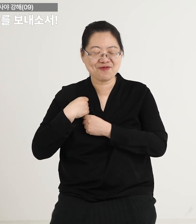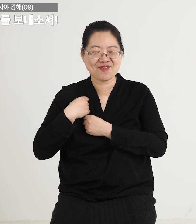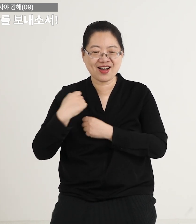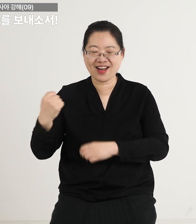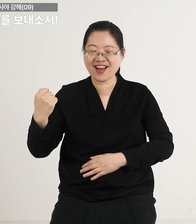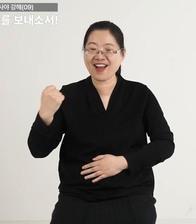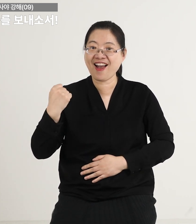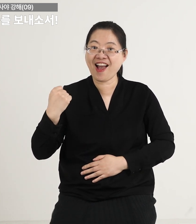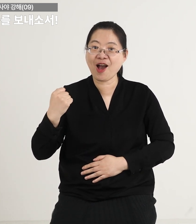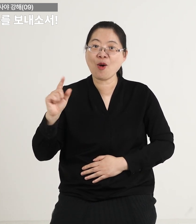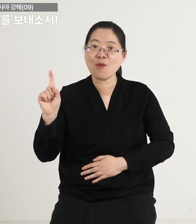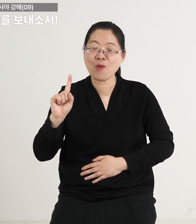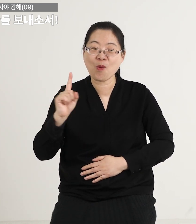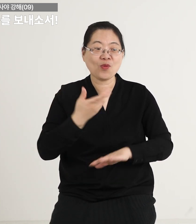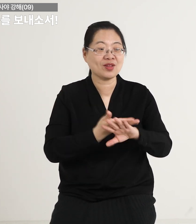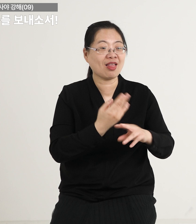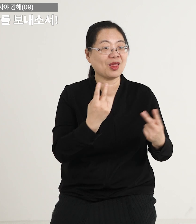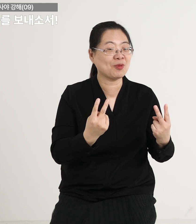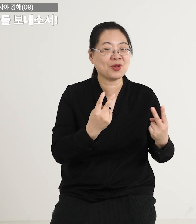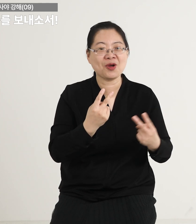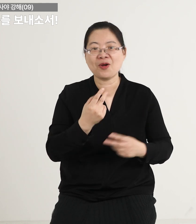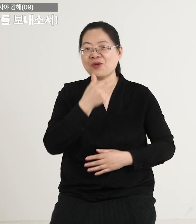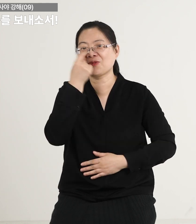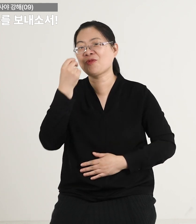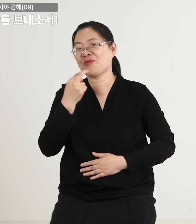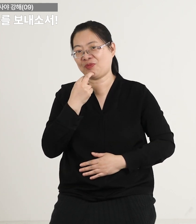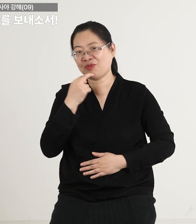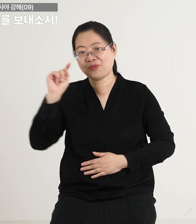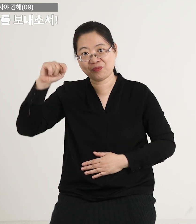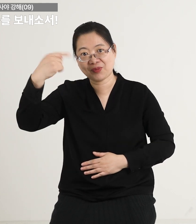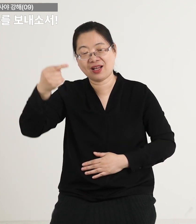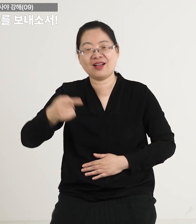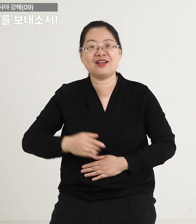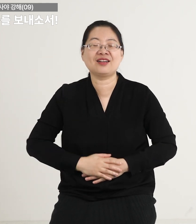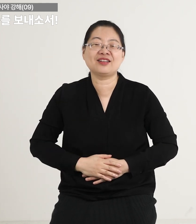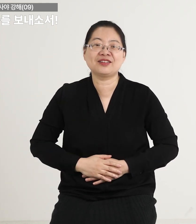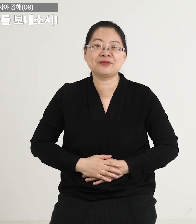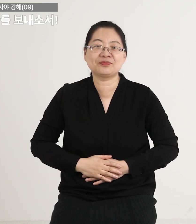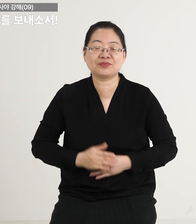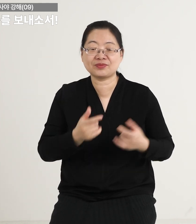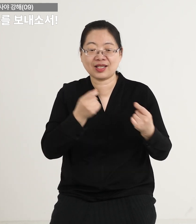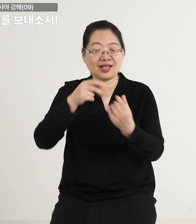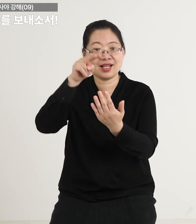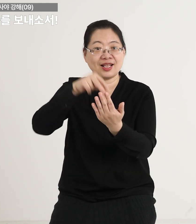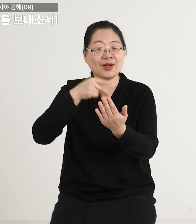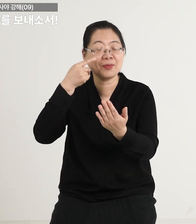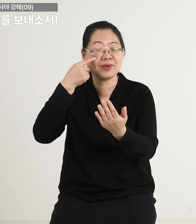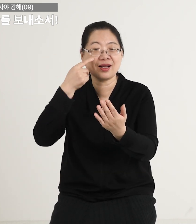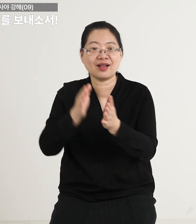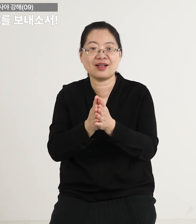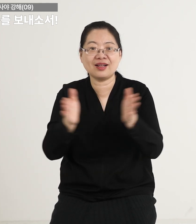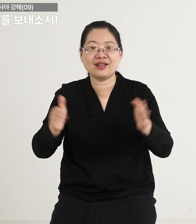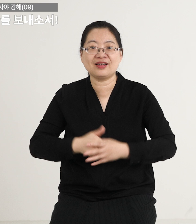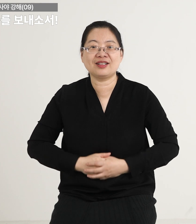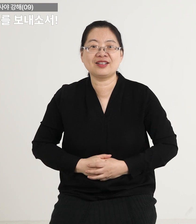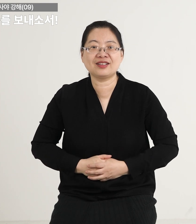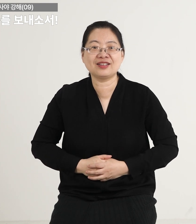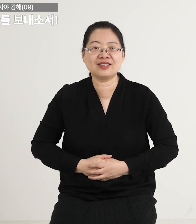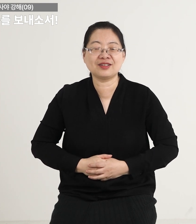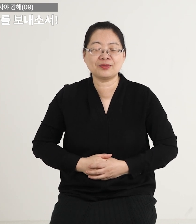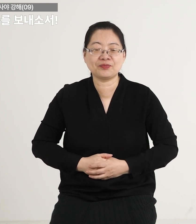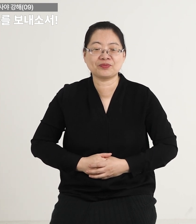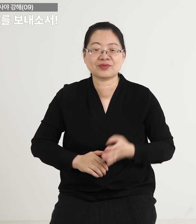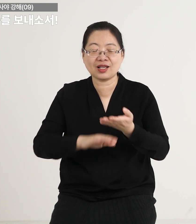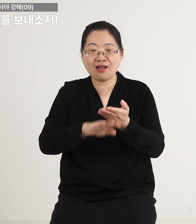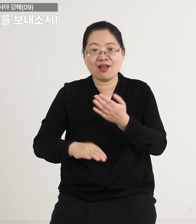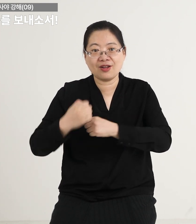국방력에도 뭐 부족함이 없던 시대예요. 다음 절 다 같이 한번 읽어볼까요? 시작. 그의